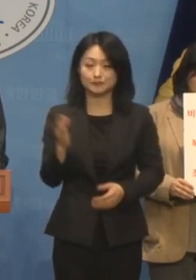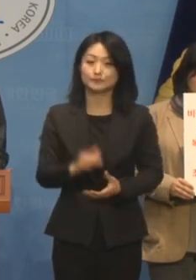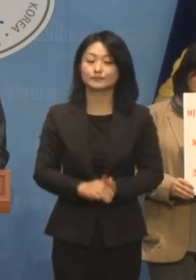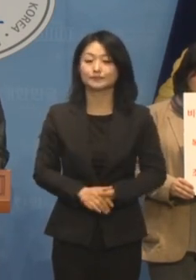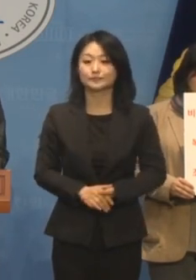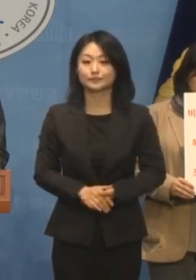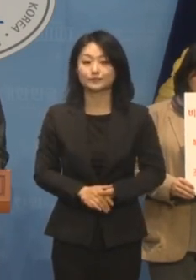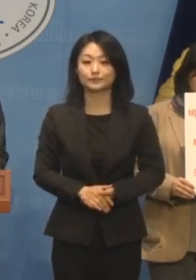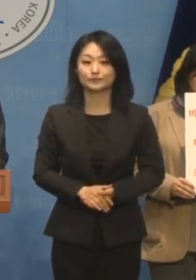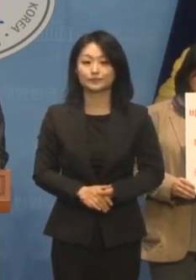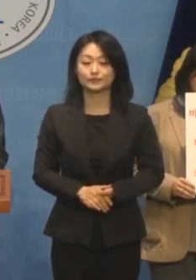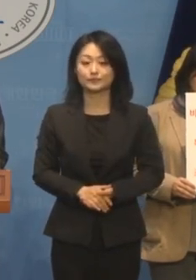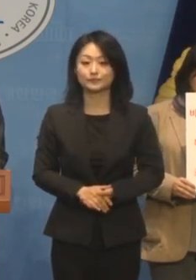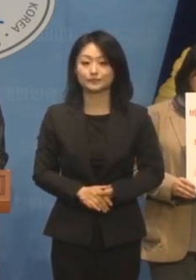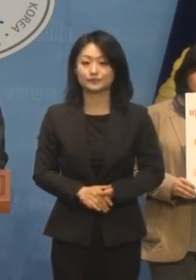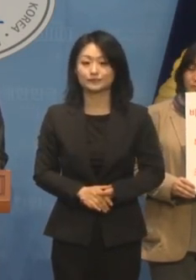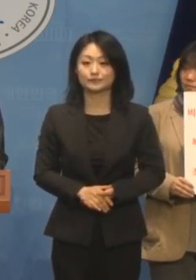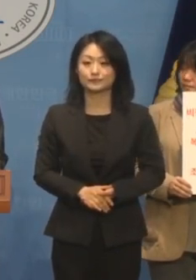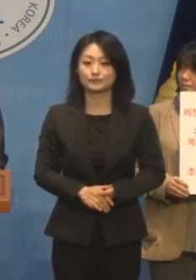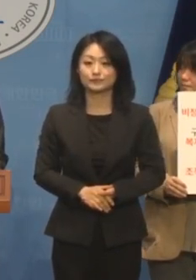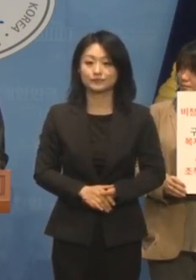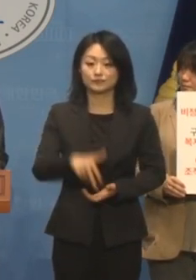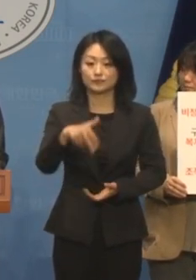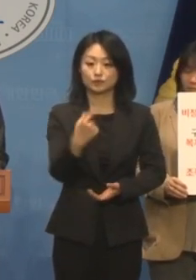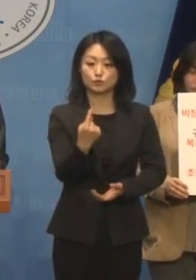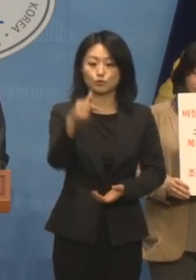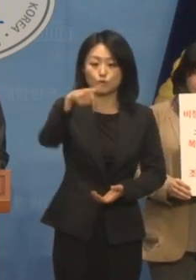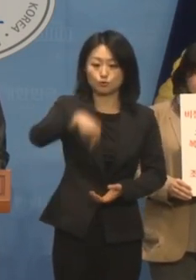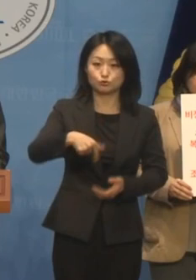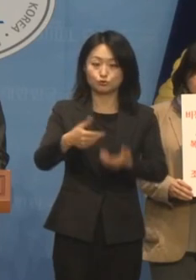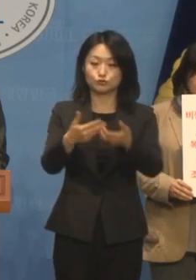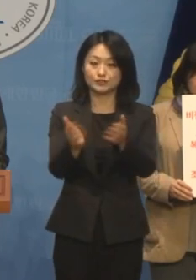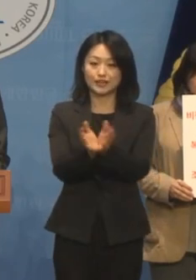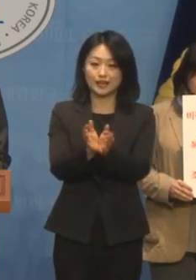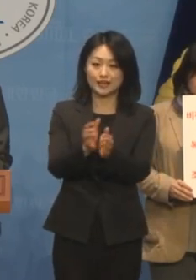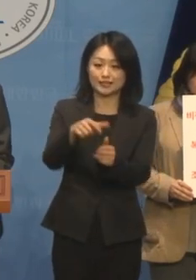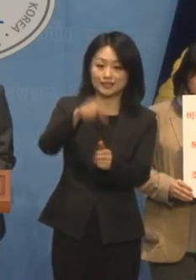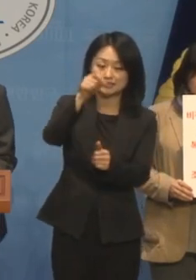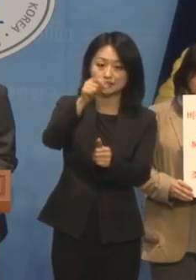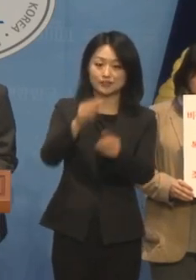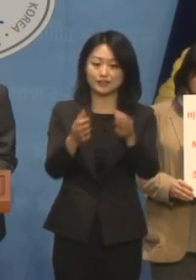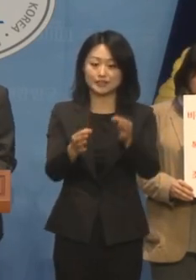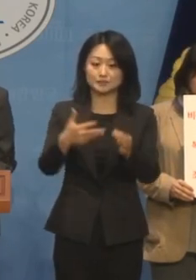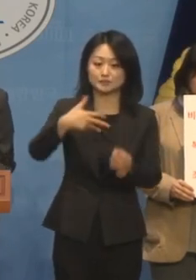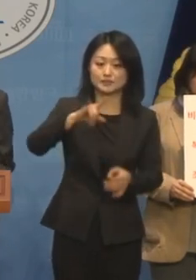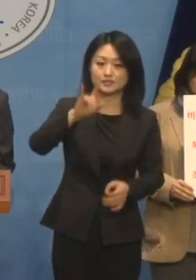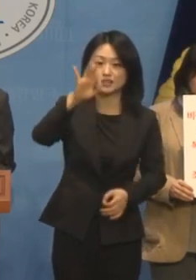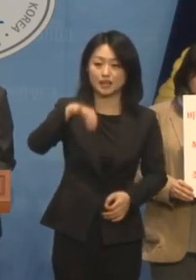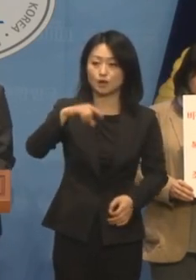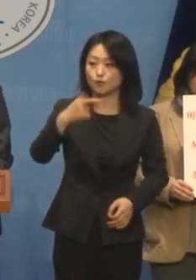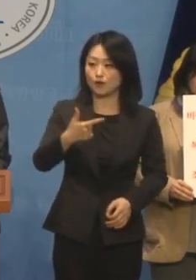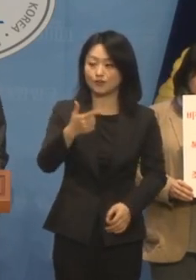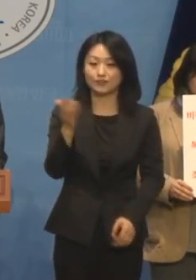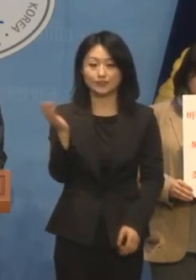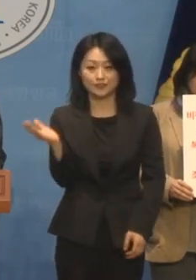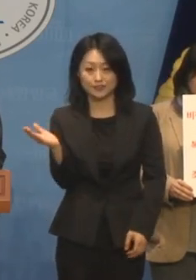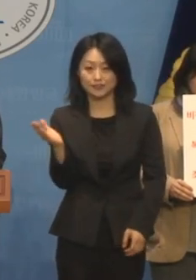그다음에 지금 조국혁신당 당선인 김재원 국회의원 당선인 지금